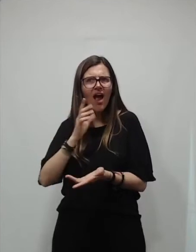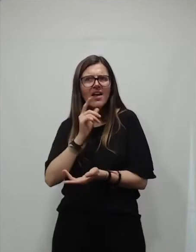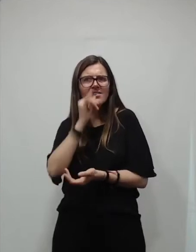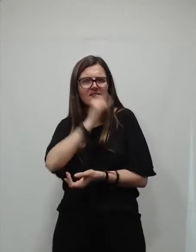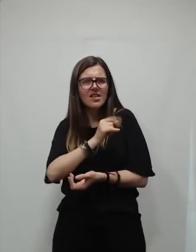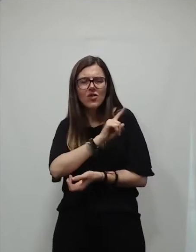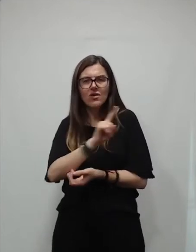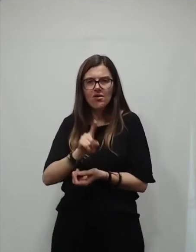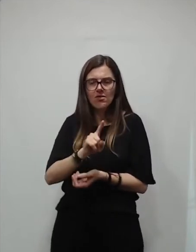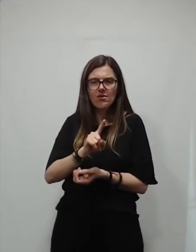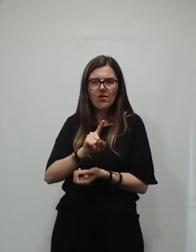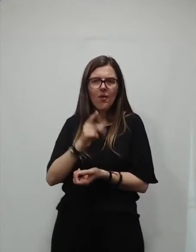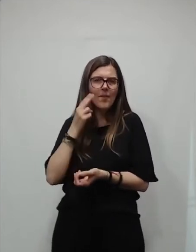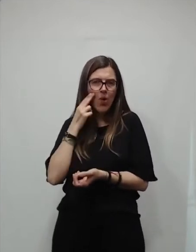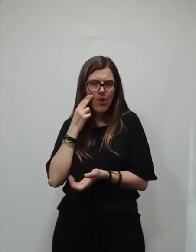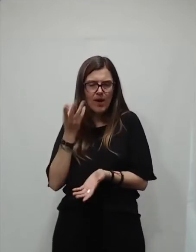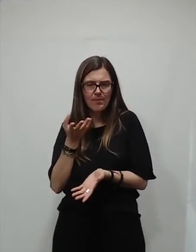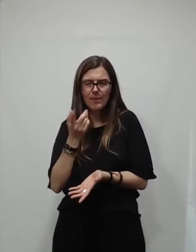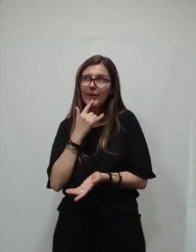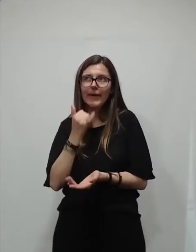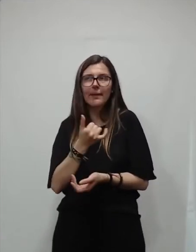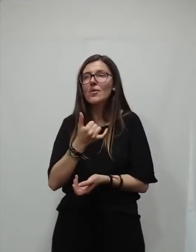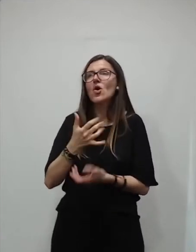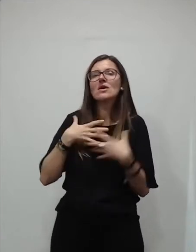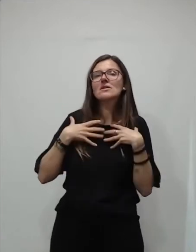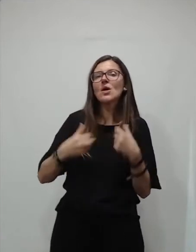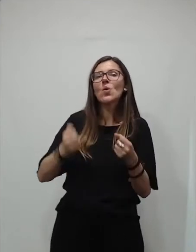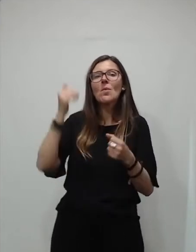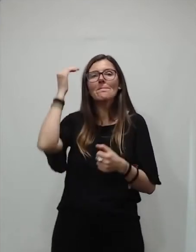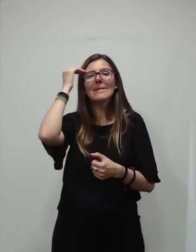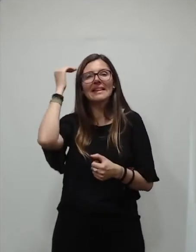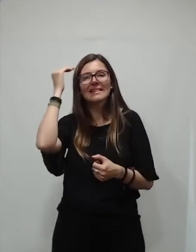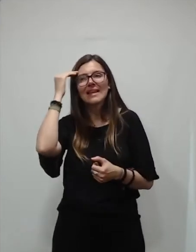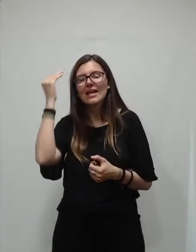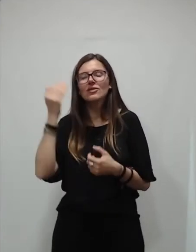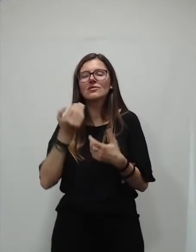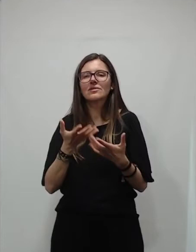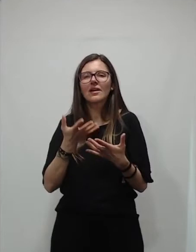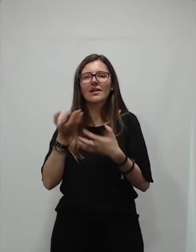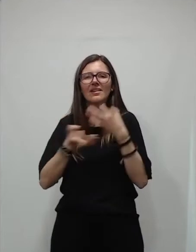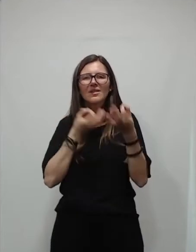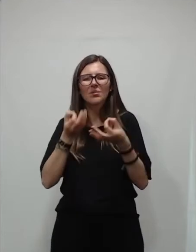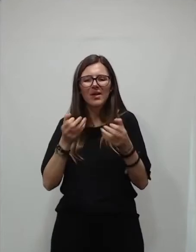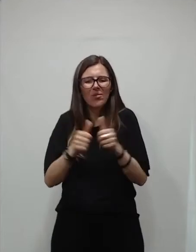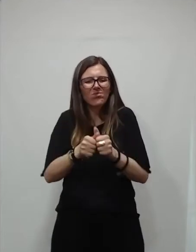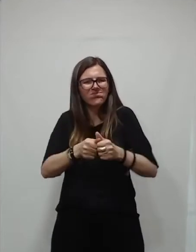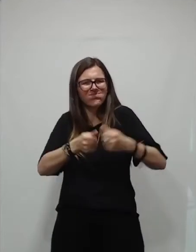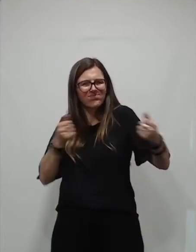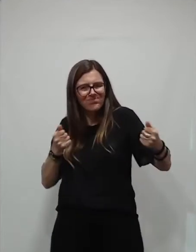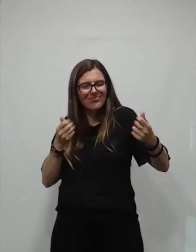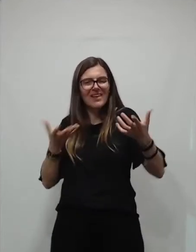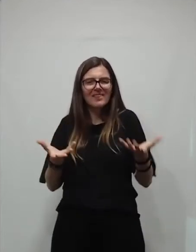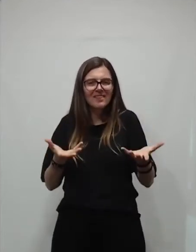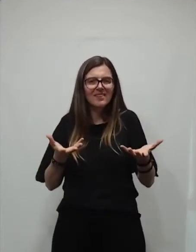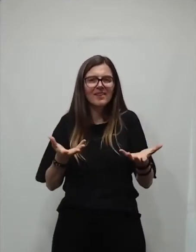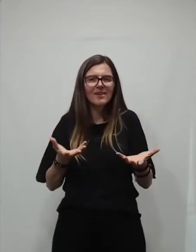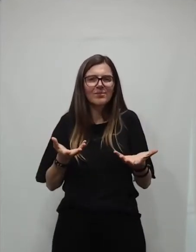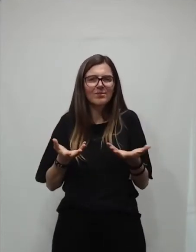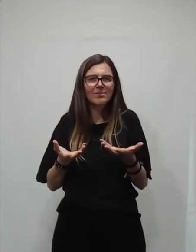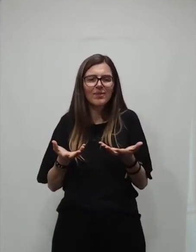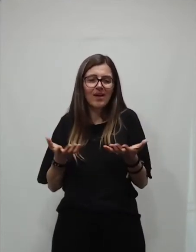la Convención como la Ley de Salud Mental y bueno, aprovechando también la reforma del Código de Proceso Penal que